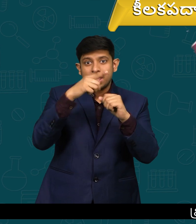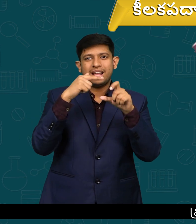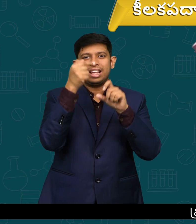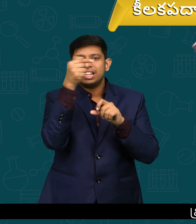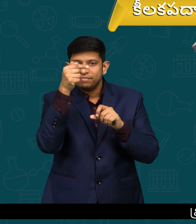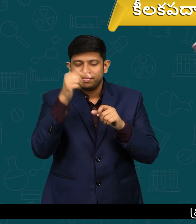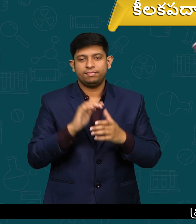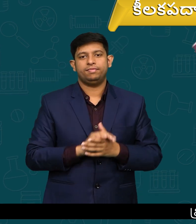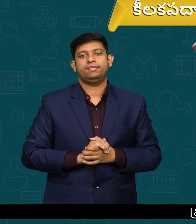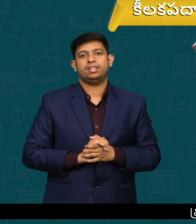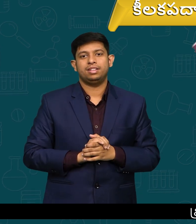ప్రోటాన్,